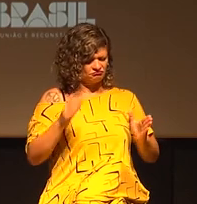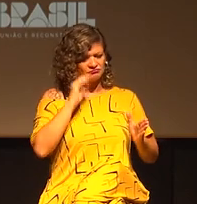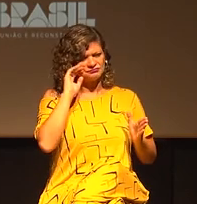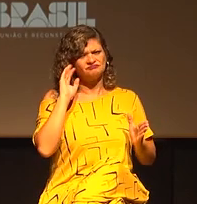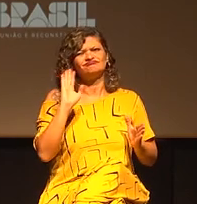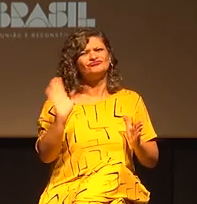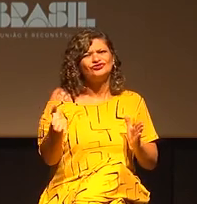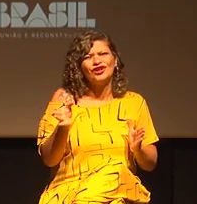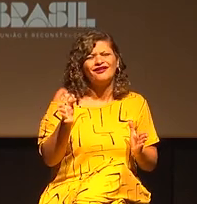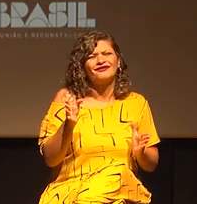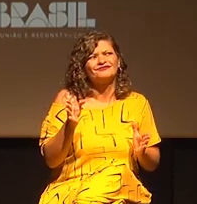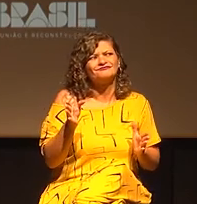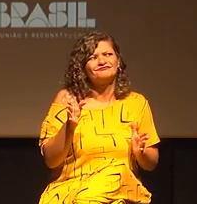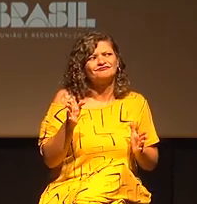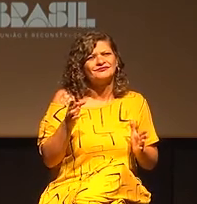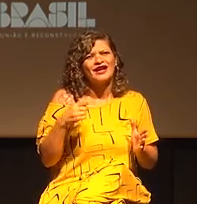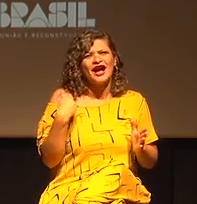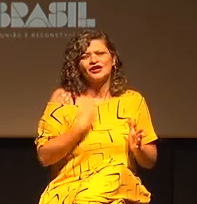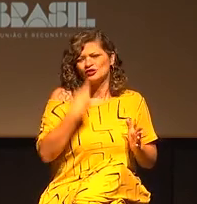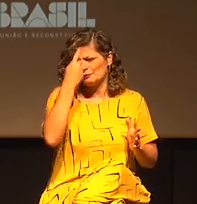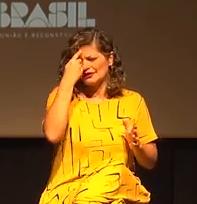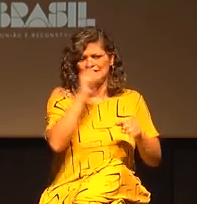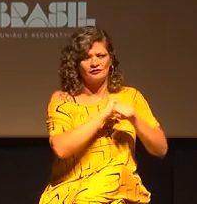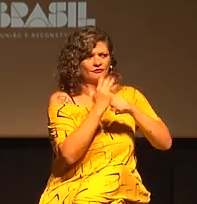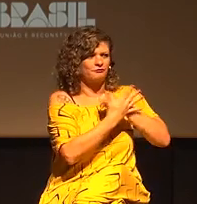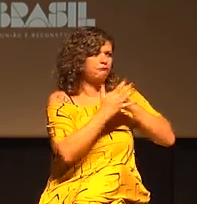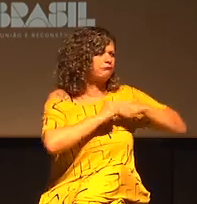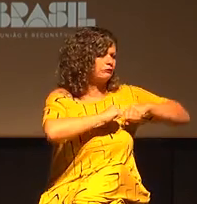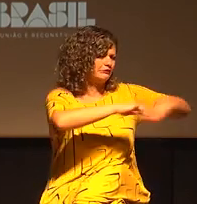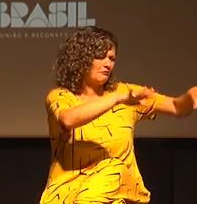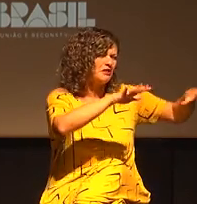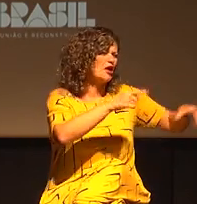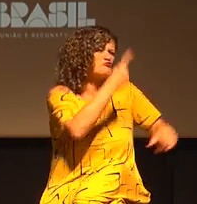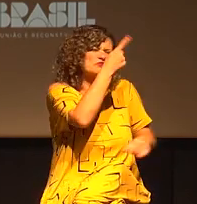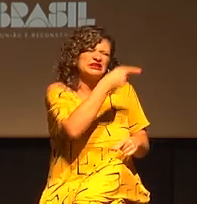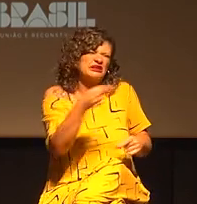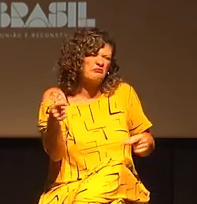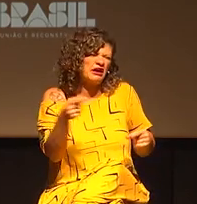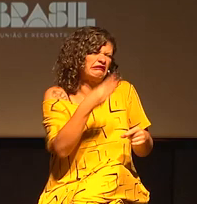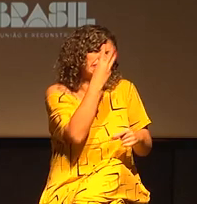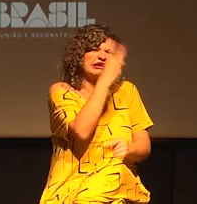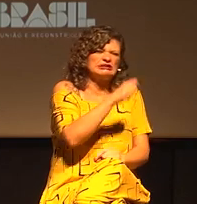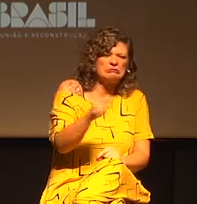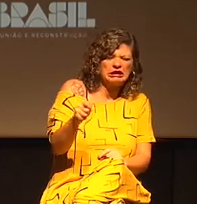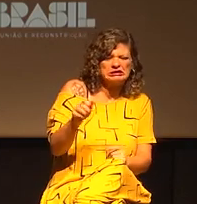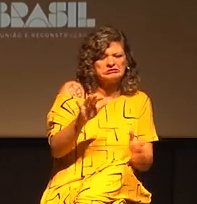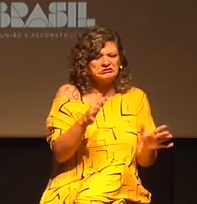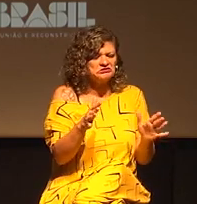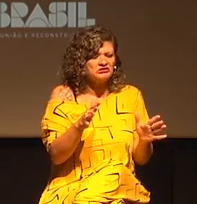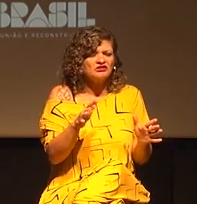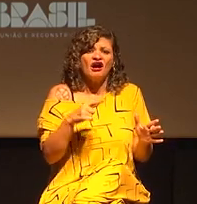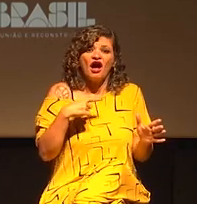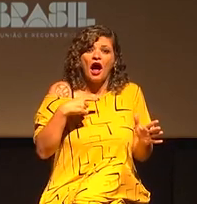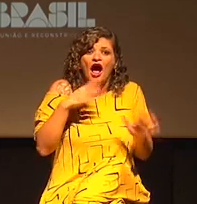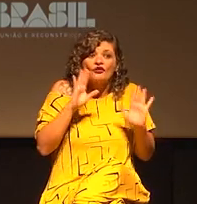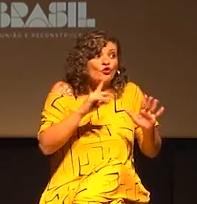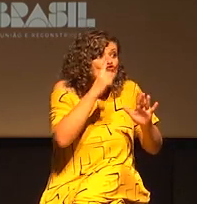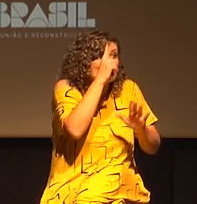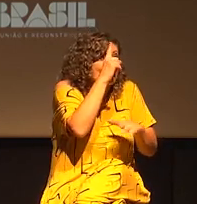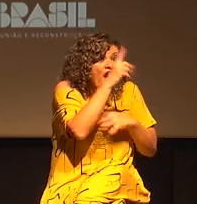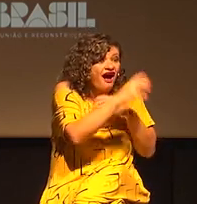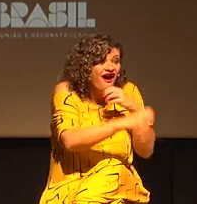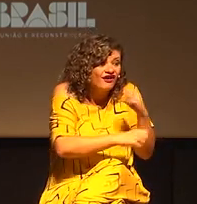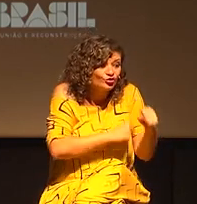já isso era a gente pensava assim que essa pandemia durar duas semanas TRS meses era at três meses e a gente fica um ano nisso